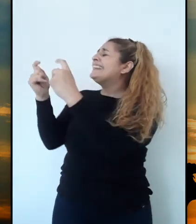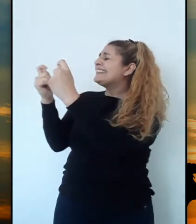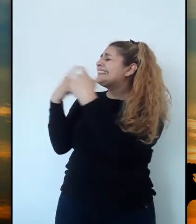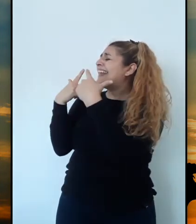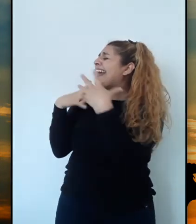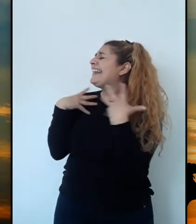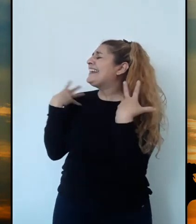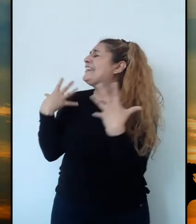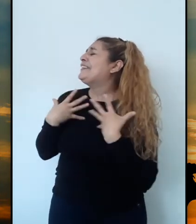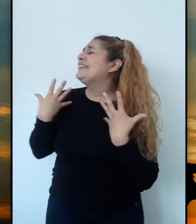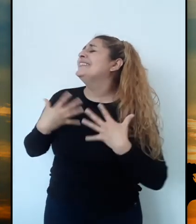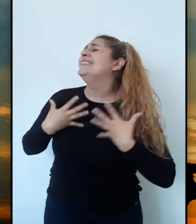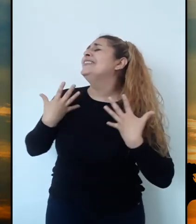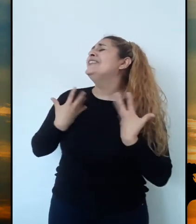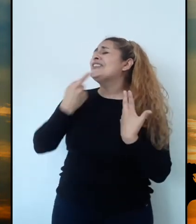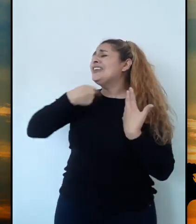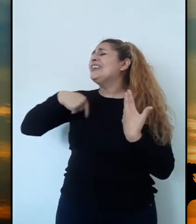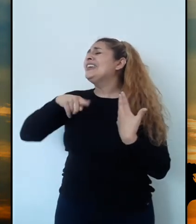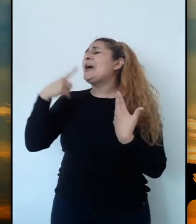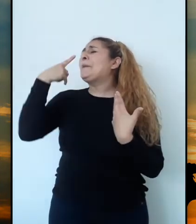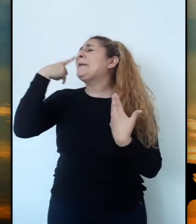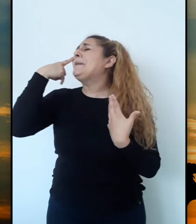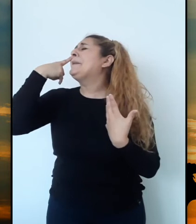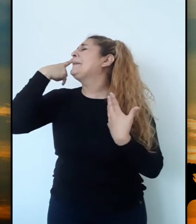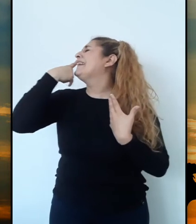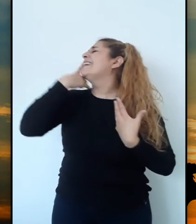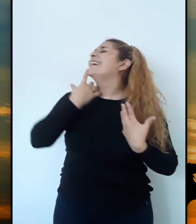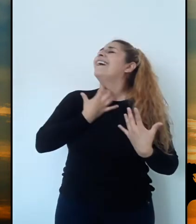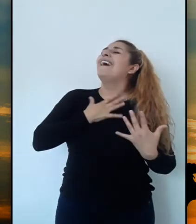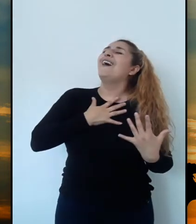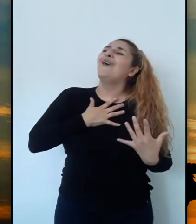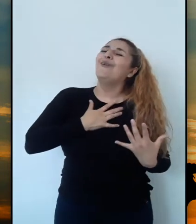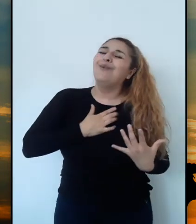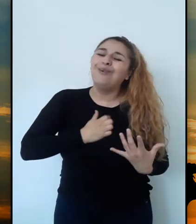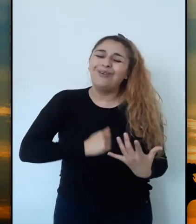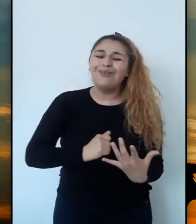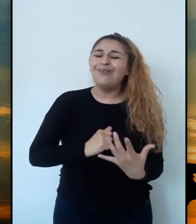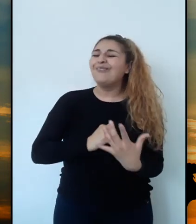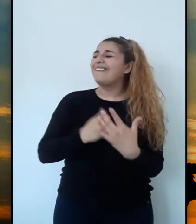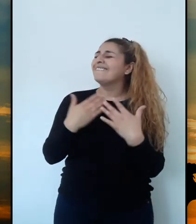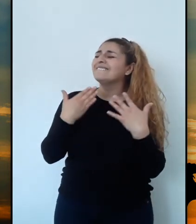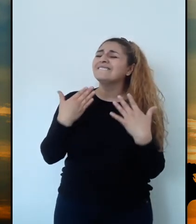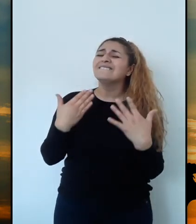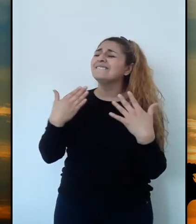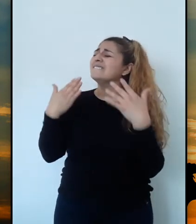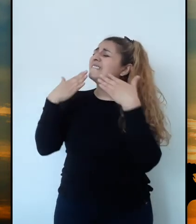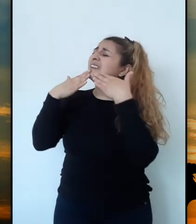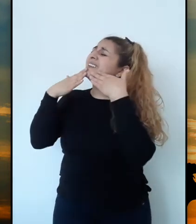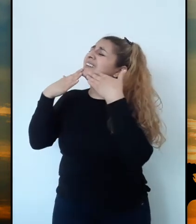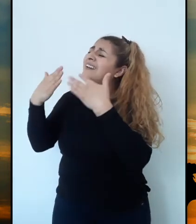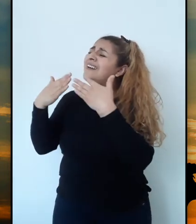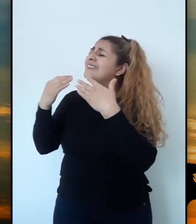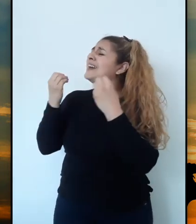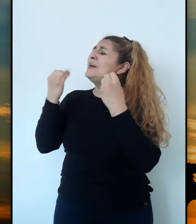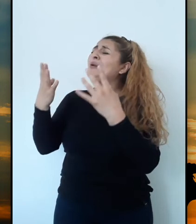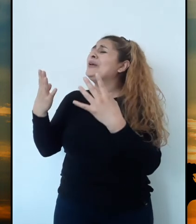de vivre. El gozo de vivir. Qui nous met en sécurité. Que nos pone en seguridad. Seigneur, tu es celui qui change